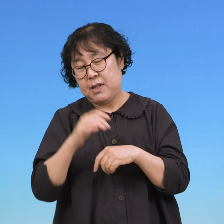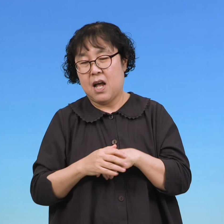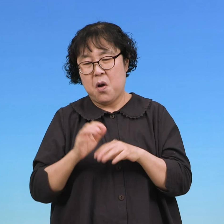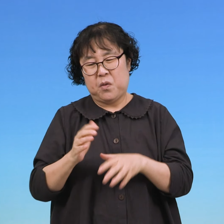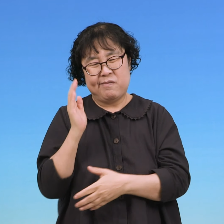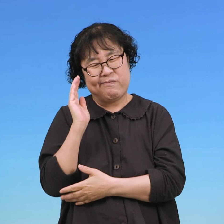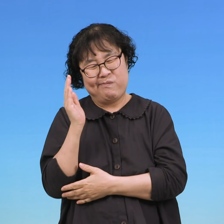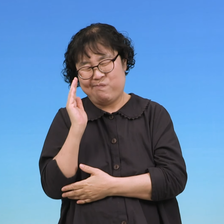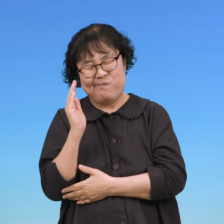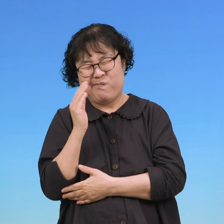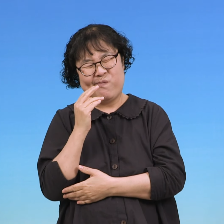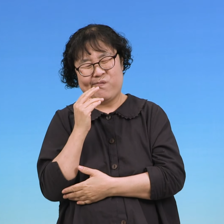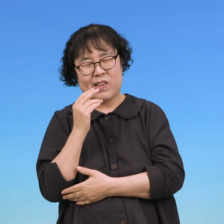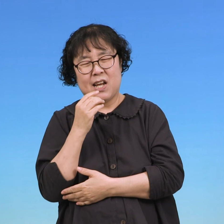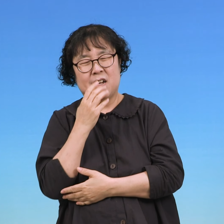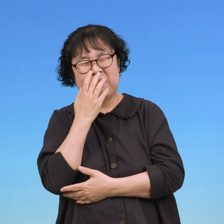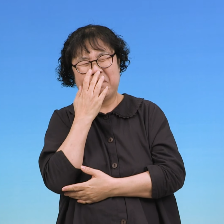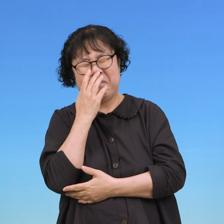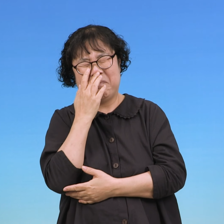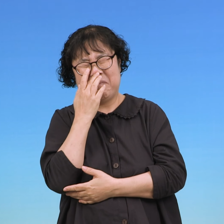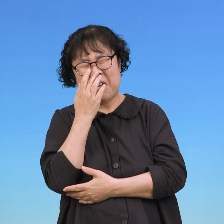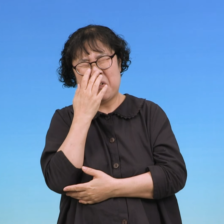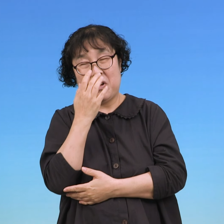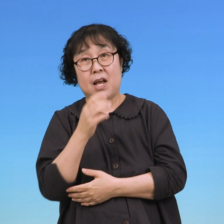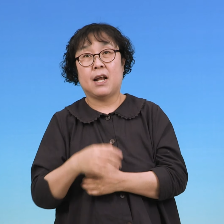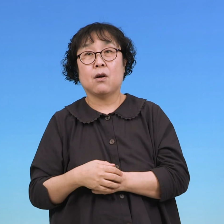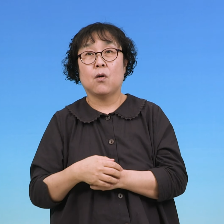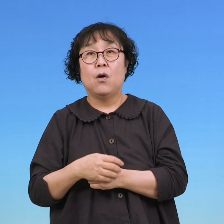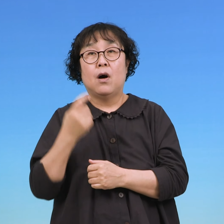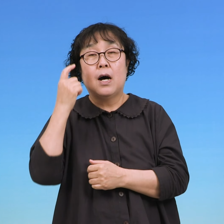같은데 아이 그 옆에 교회를 갈 건데